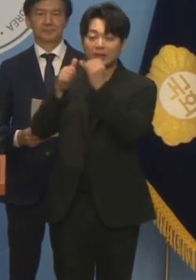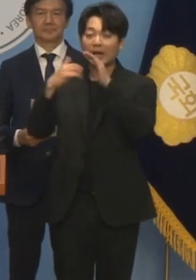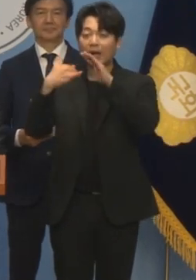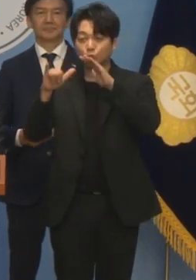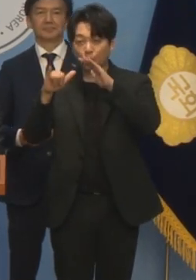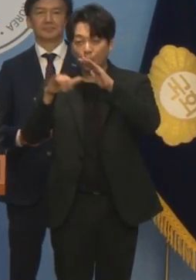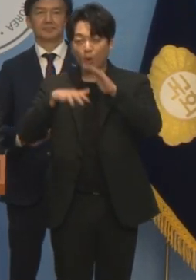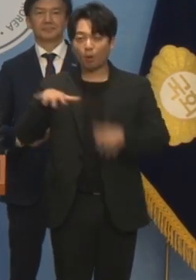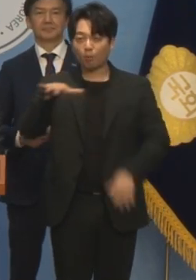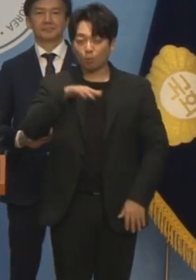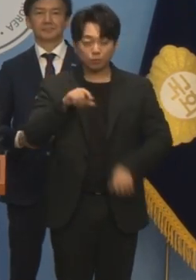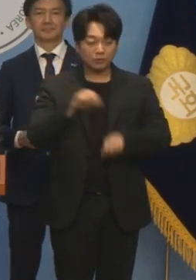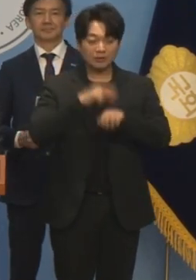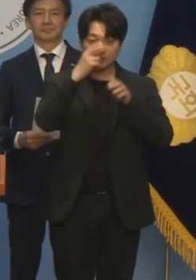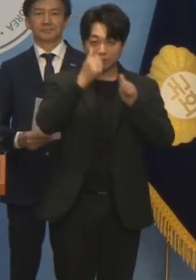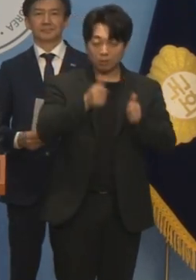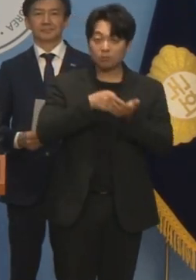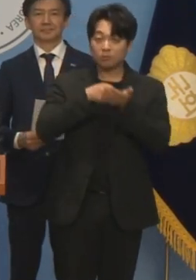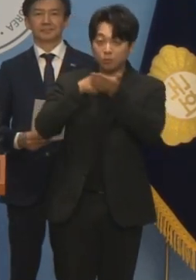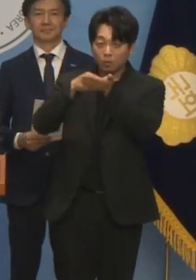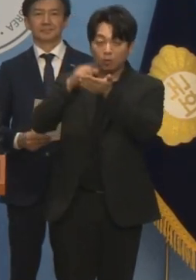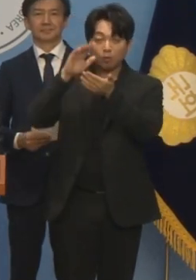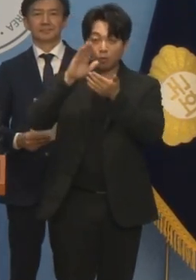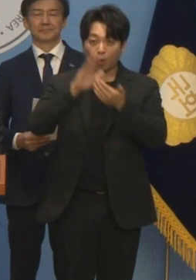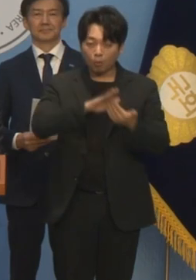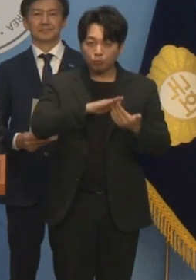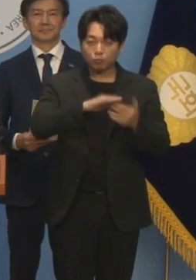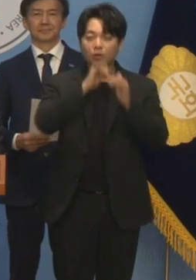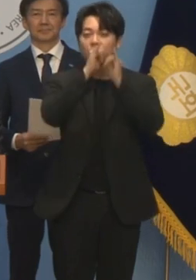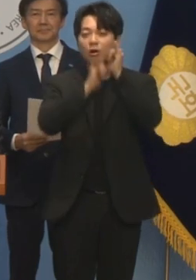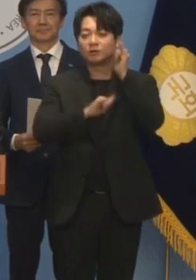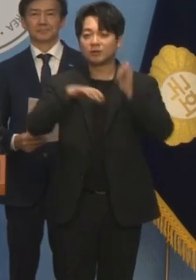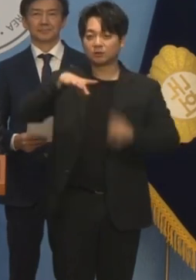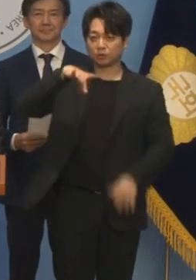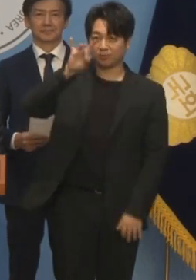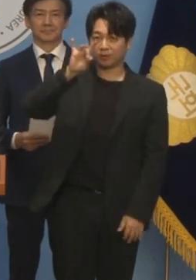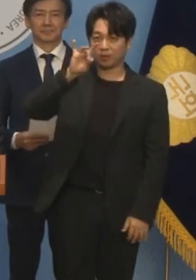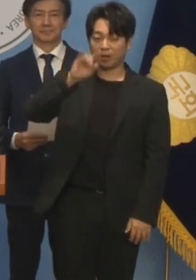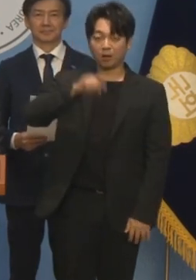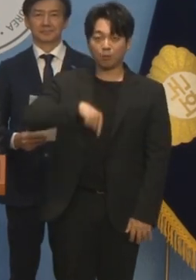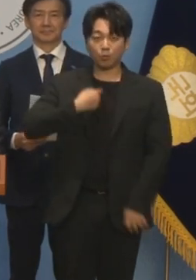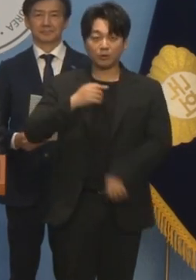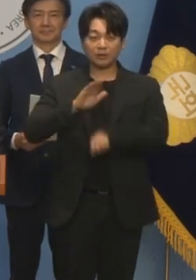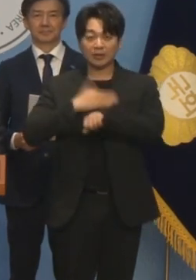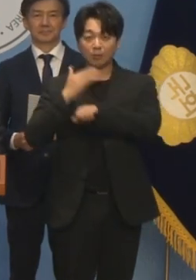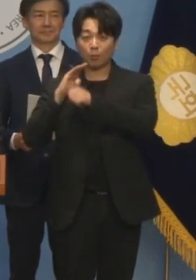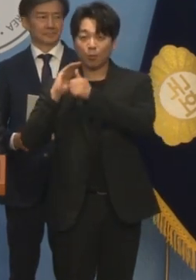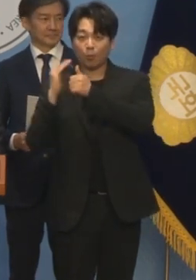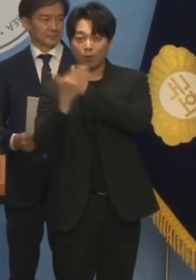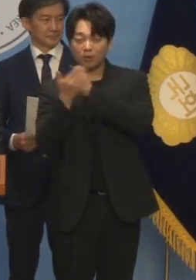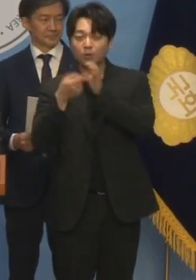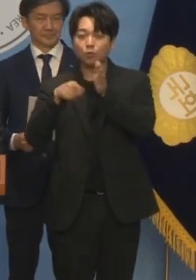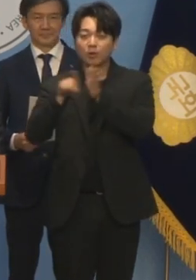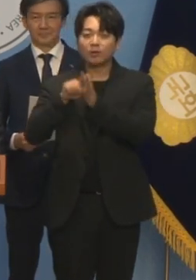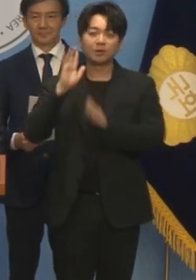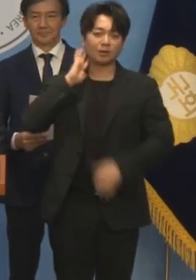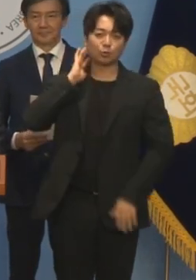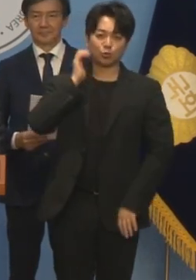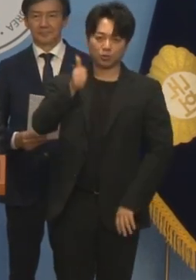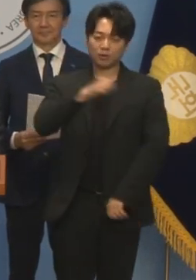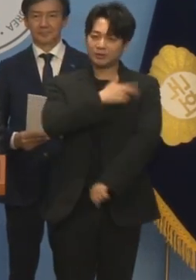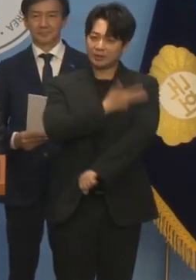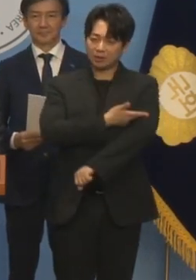윤 대통령이 처음입니다. 대통령직은 셀프 면죄부를 위한 자리가 아닙니다. 윤 대통령이 겉으로